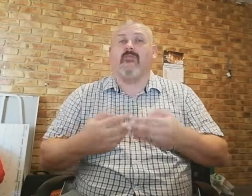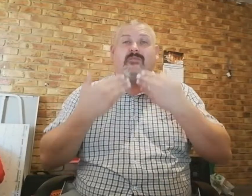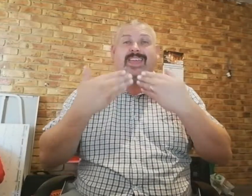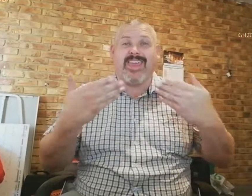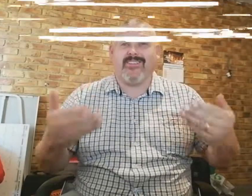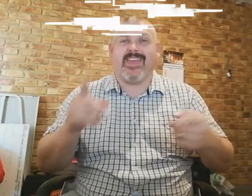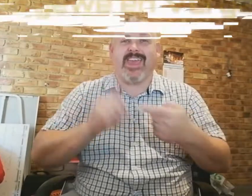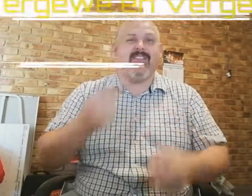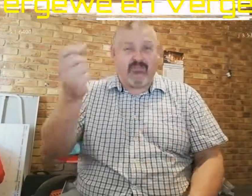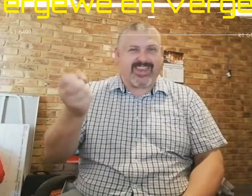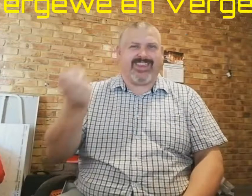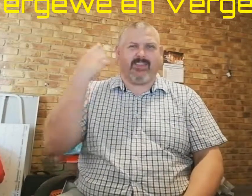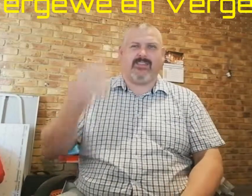vergewe en vergeet.